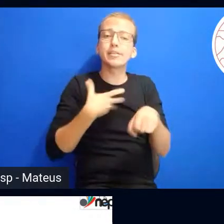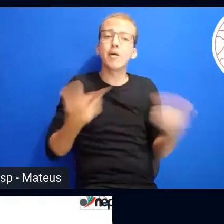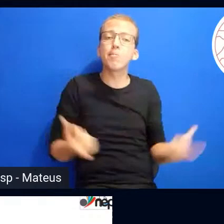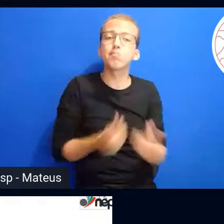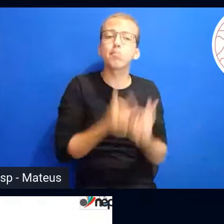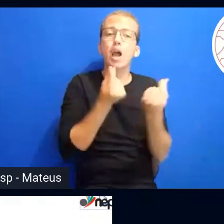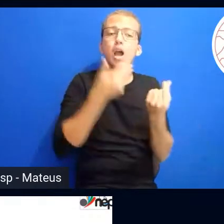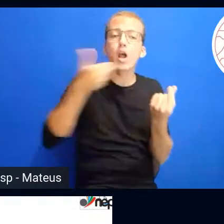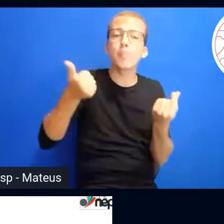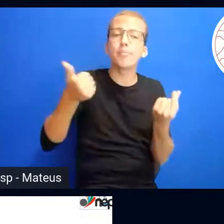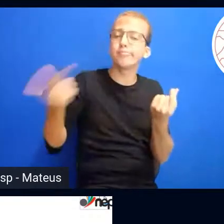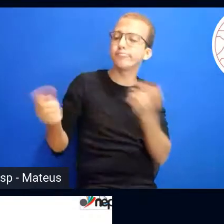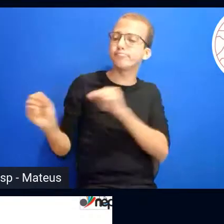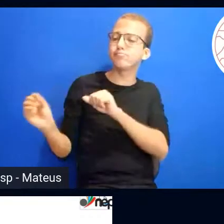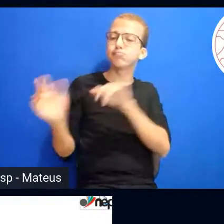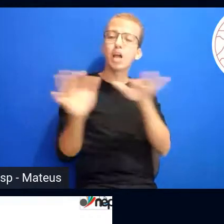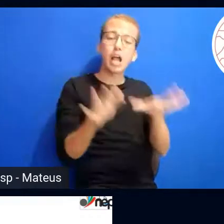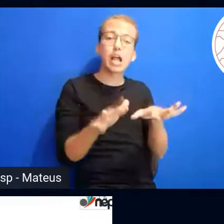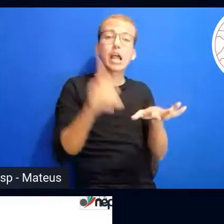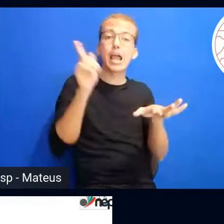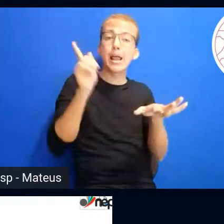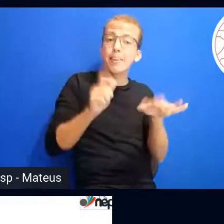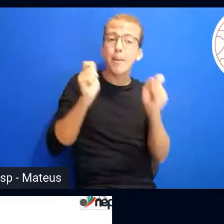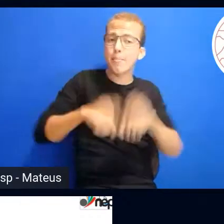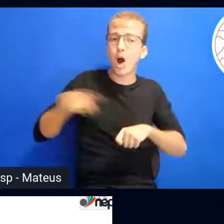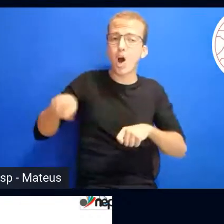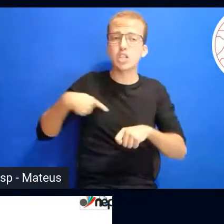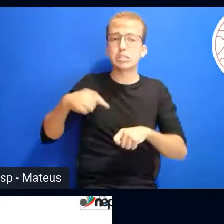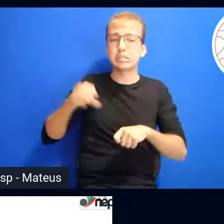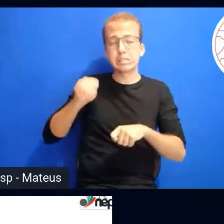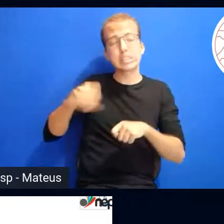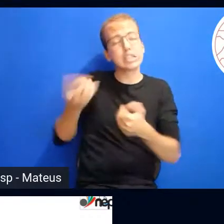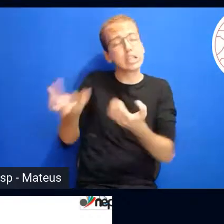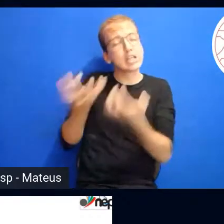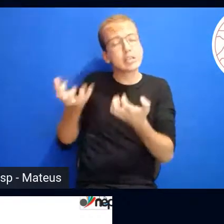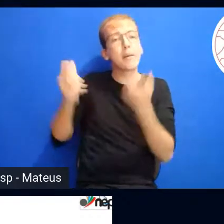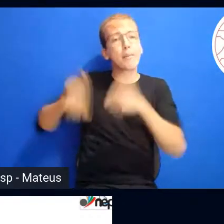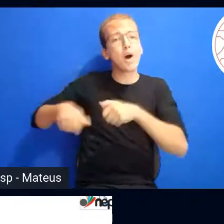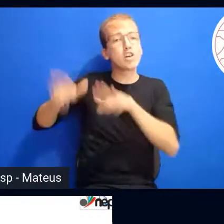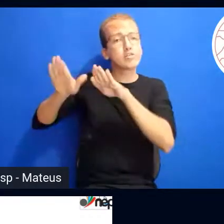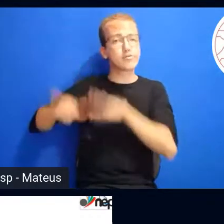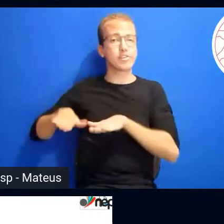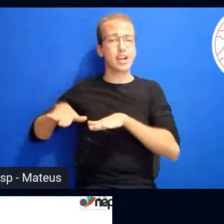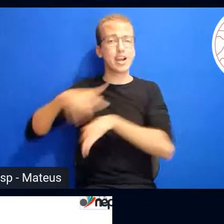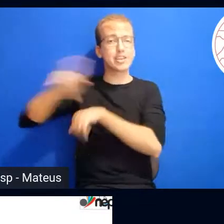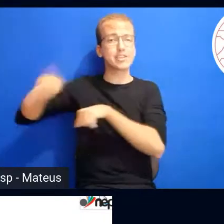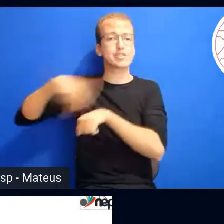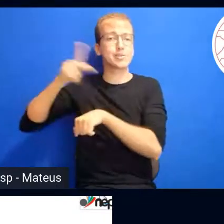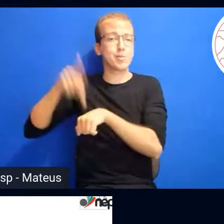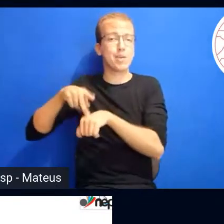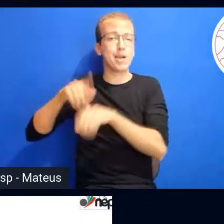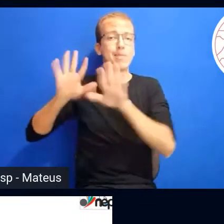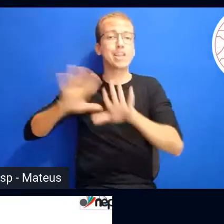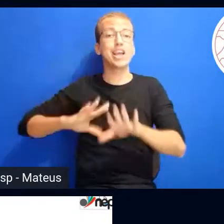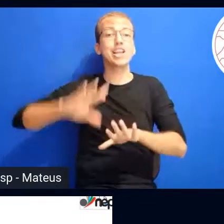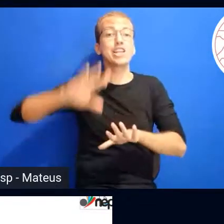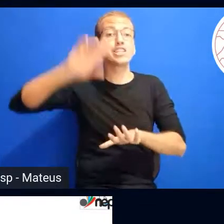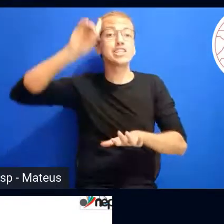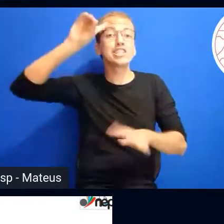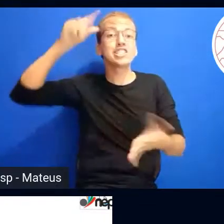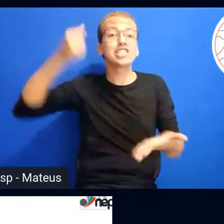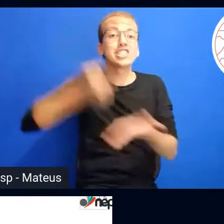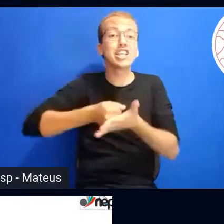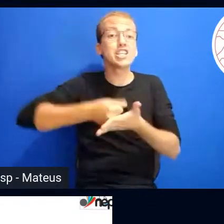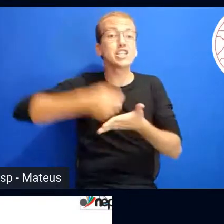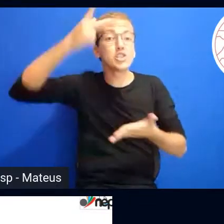continuar no seu país, mas eles optam por um de ir para um país eh onde acreditam ter, né, uma